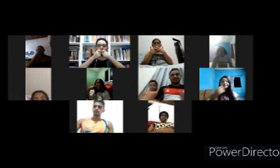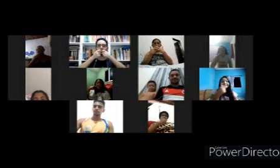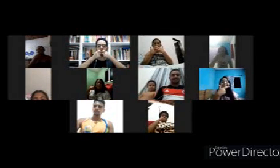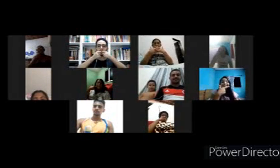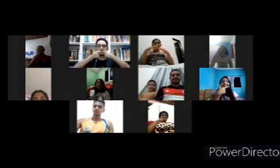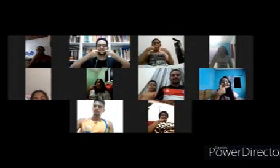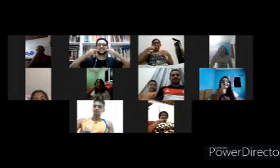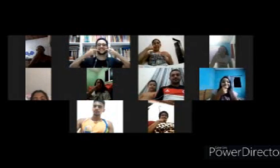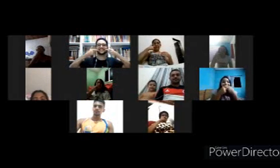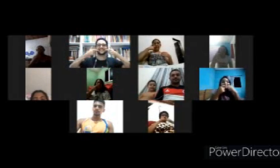duas.